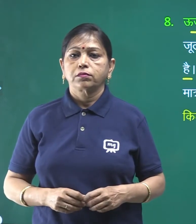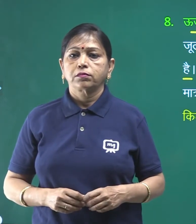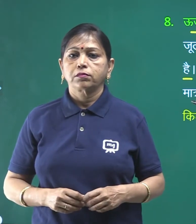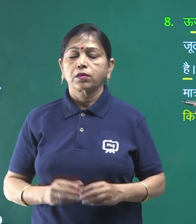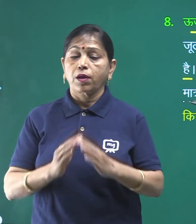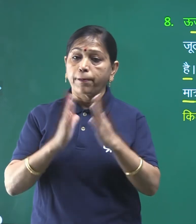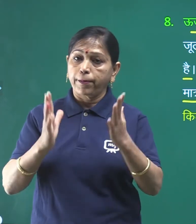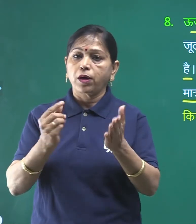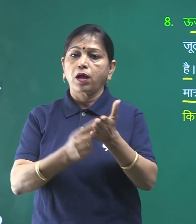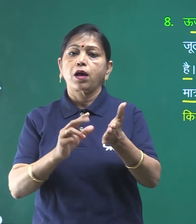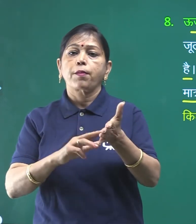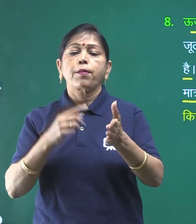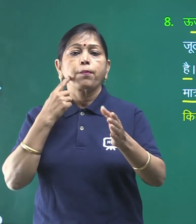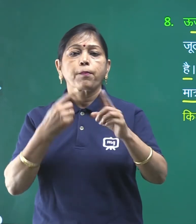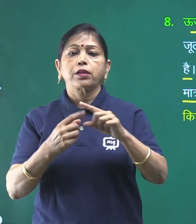बड़ा मात्रक